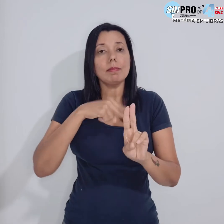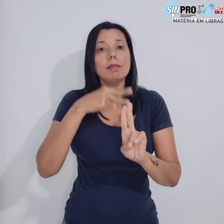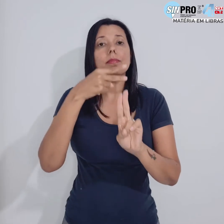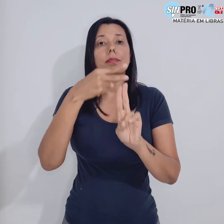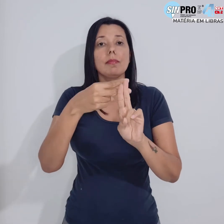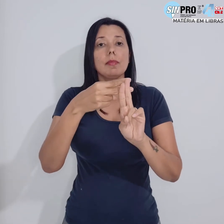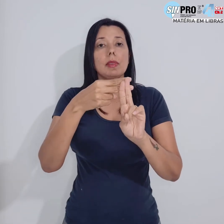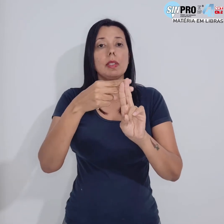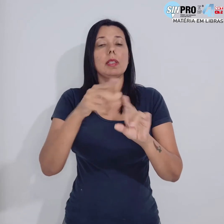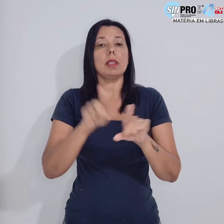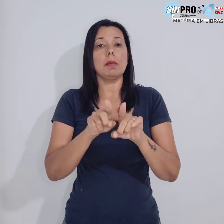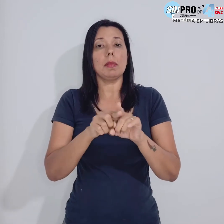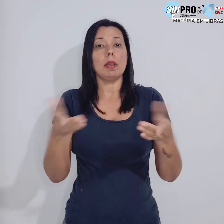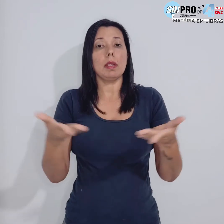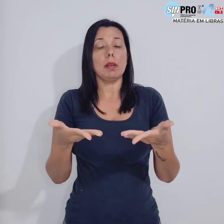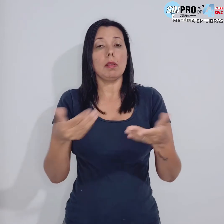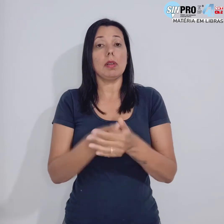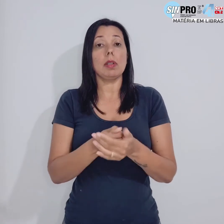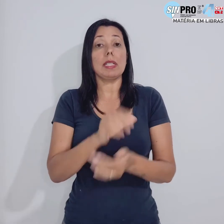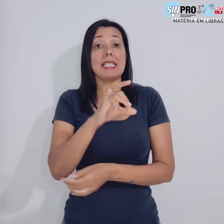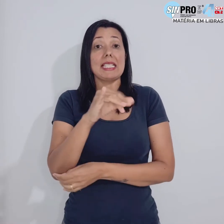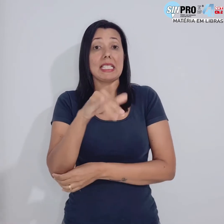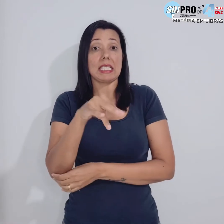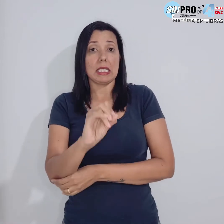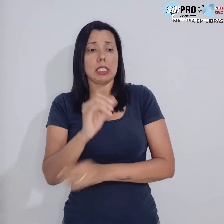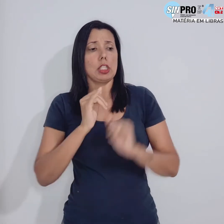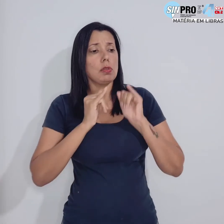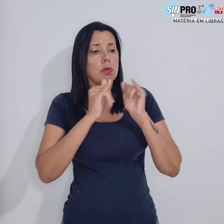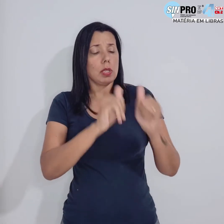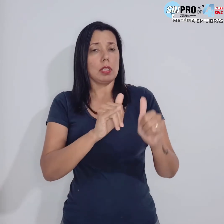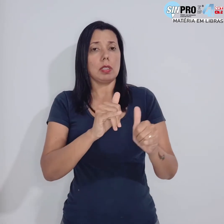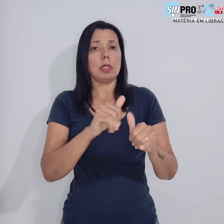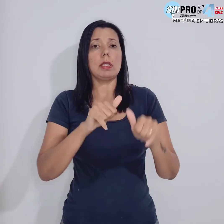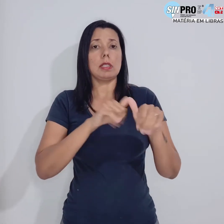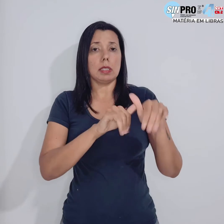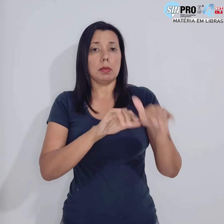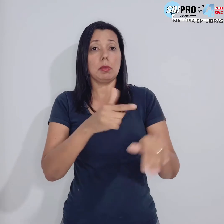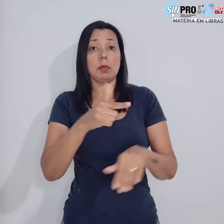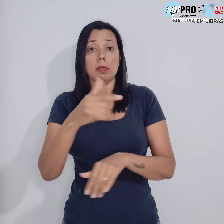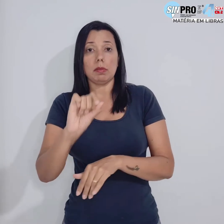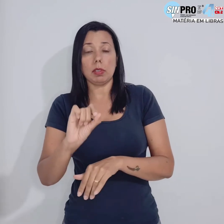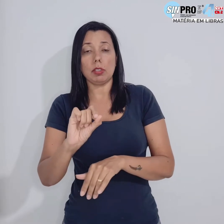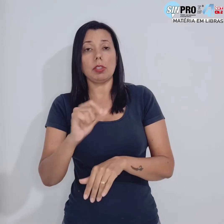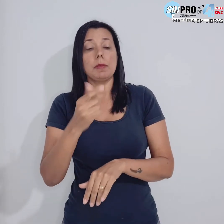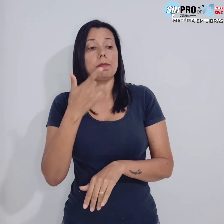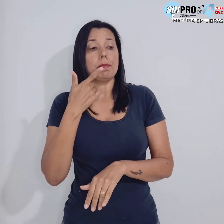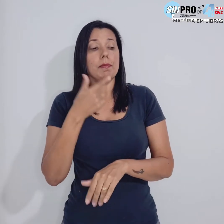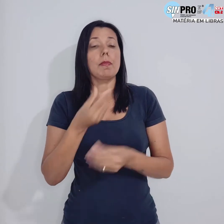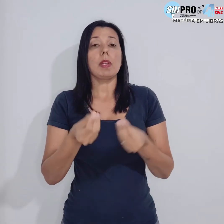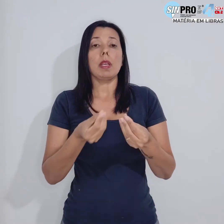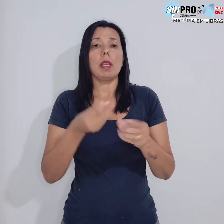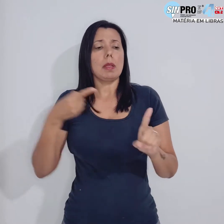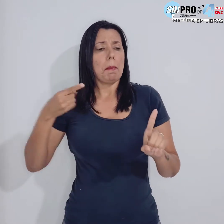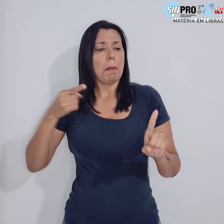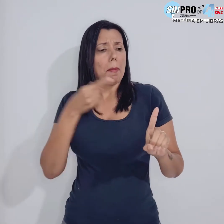dobraram. Levantamento do CIMI, divulgado em setembro de 2020, dá conta de que esses ataques